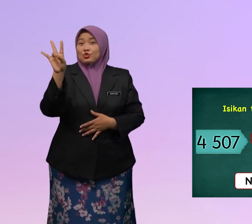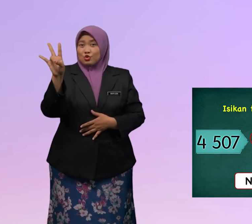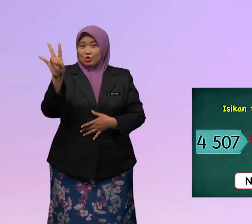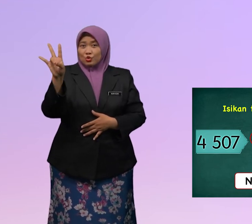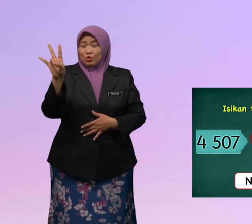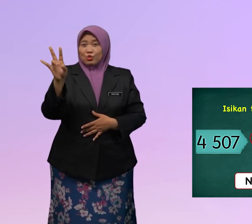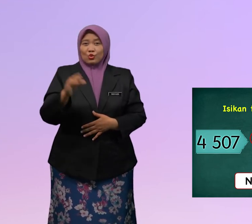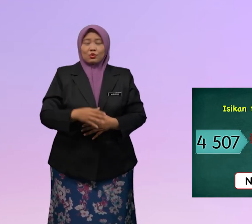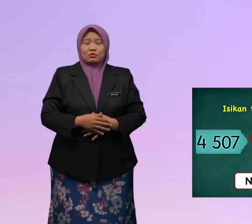507.